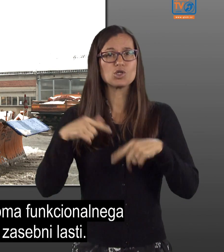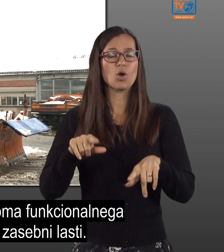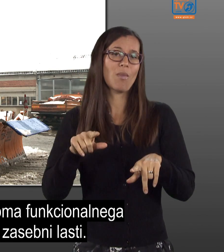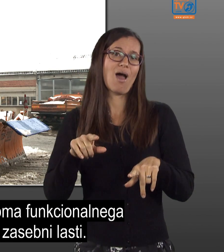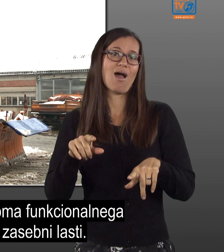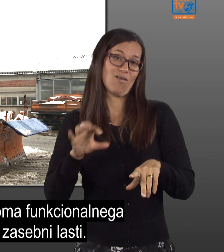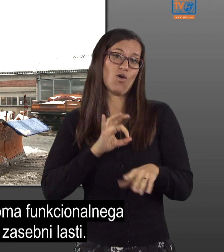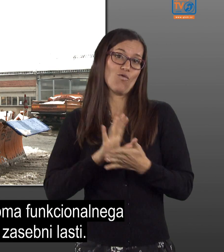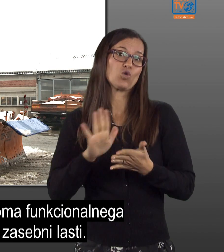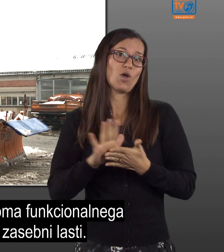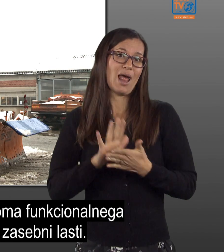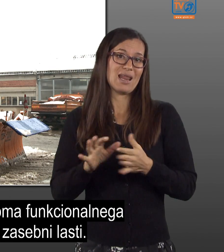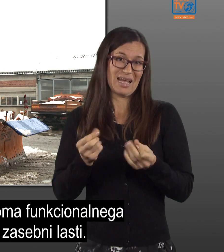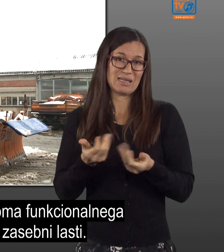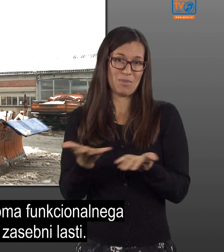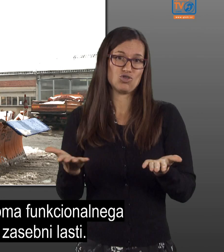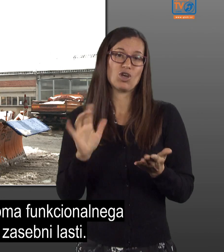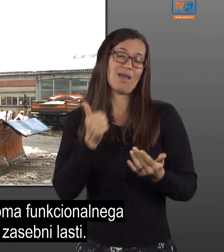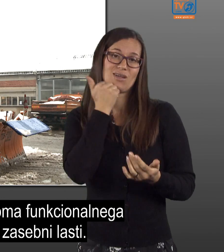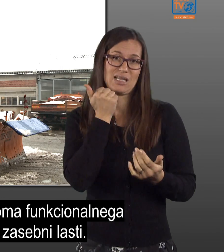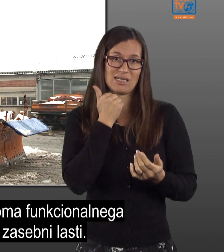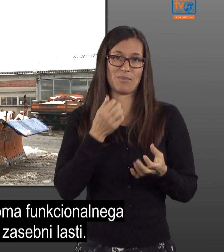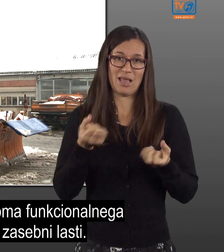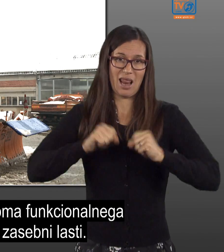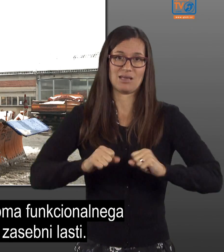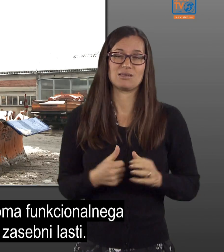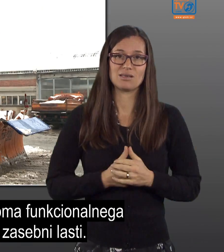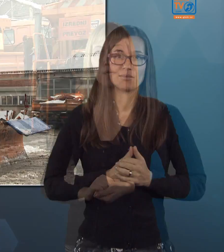oziroma funkcionalnega zemljišča, ki je v zasebni lasti.